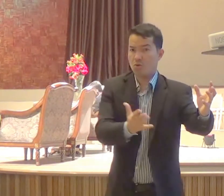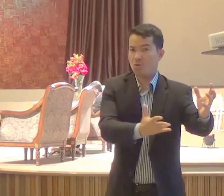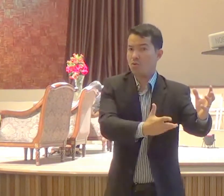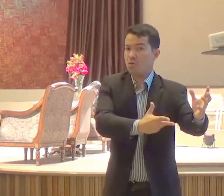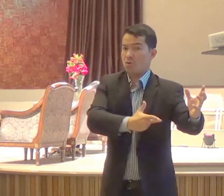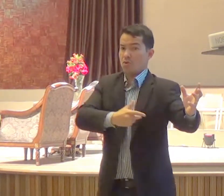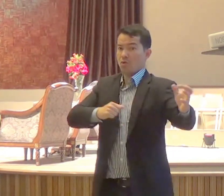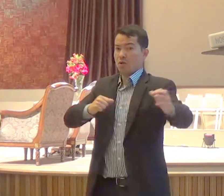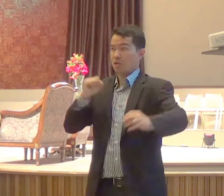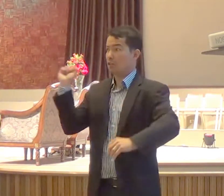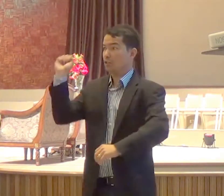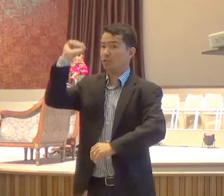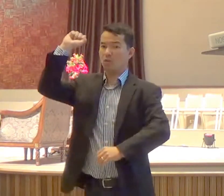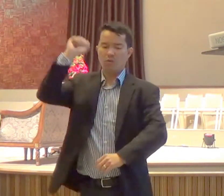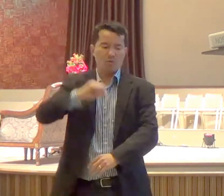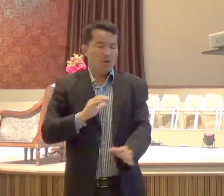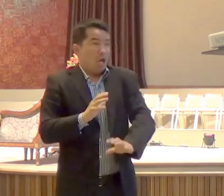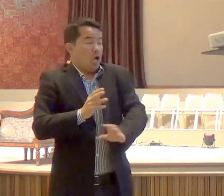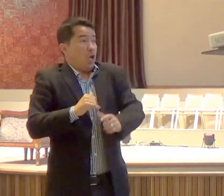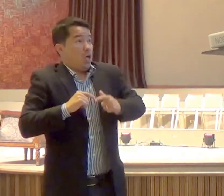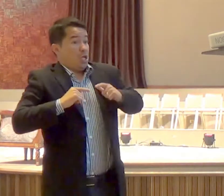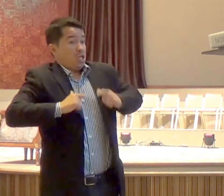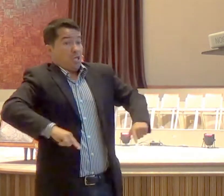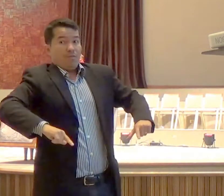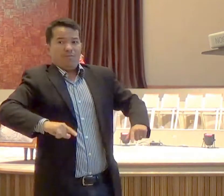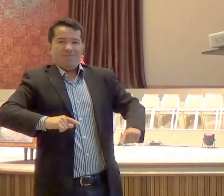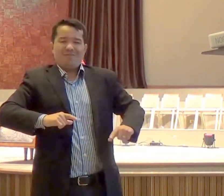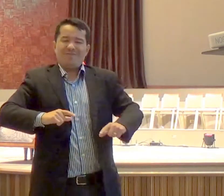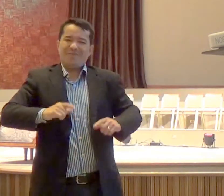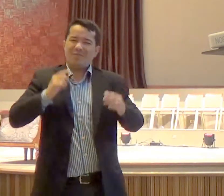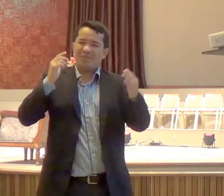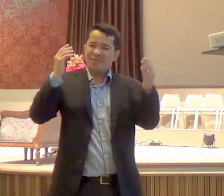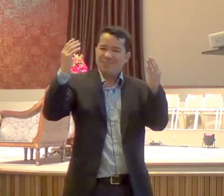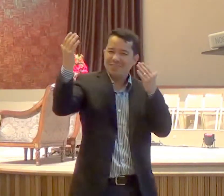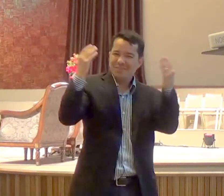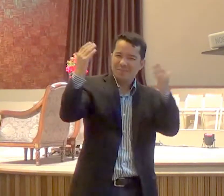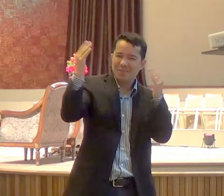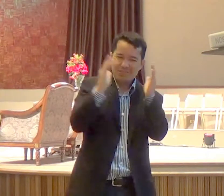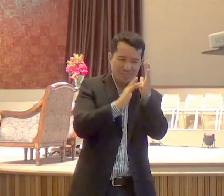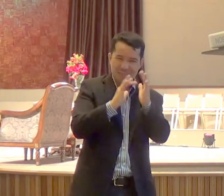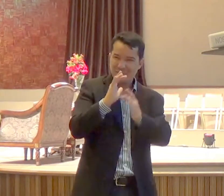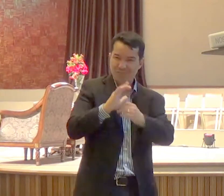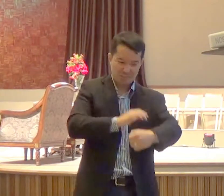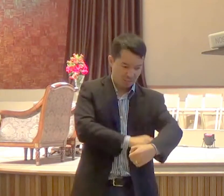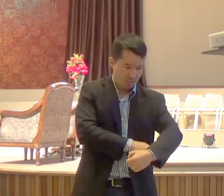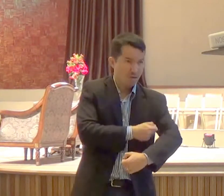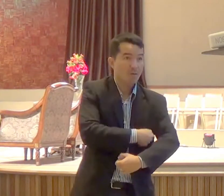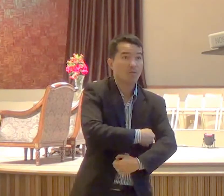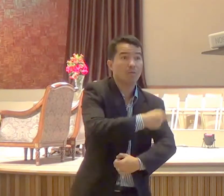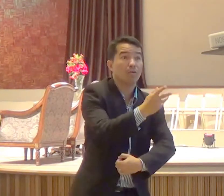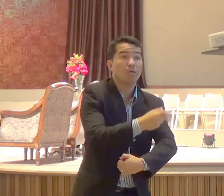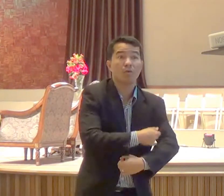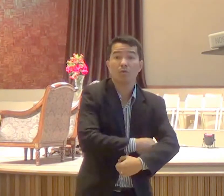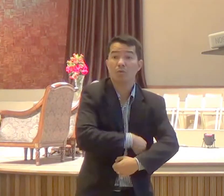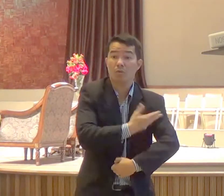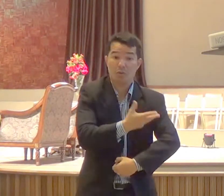por isso Cristo comparou o pregador ao semeador, o pregar que é falar, faz-se com a boca,